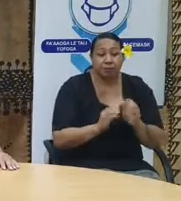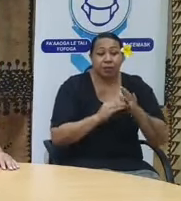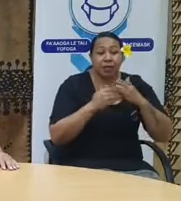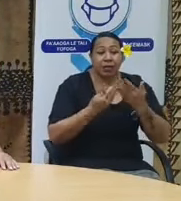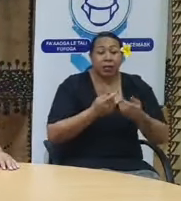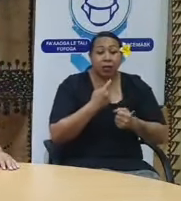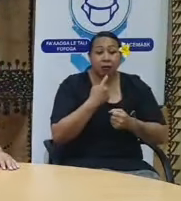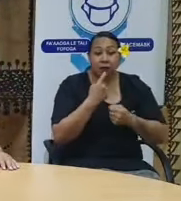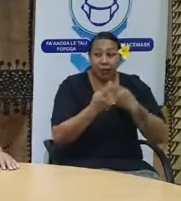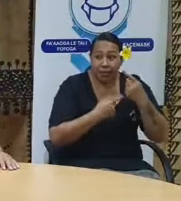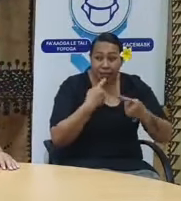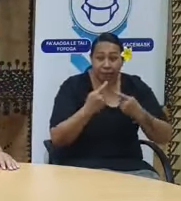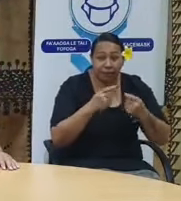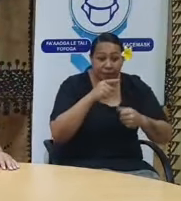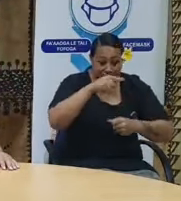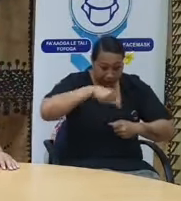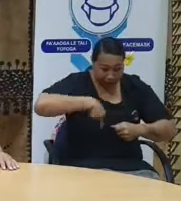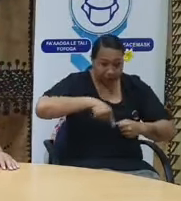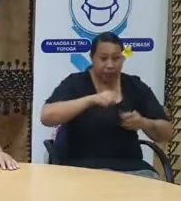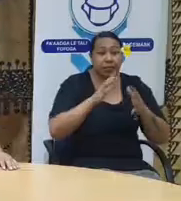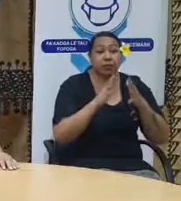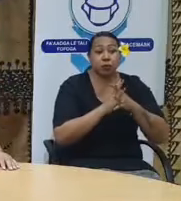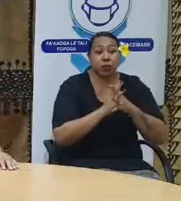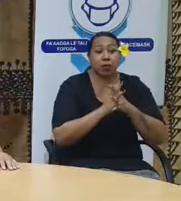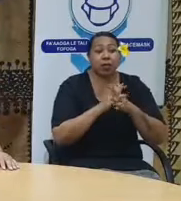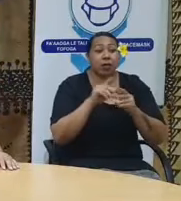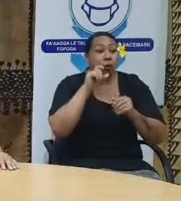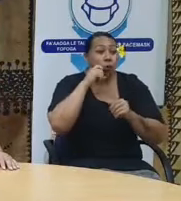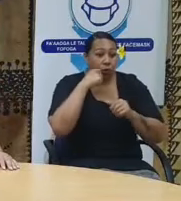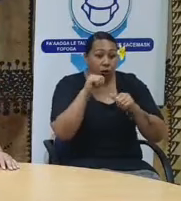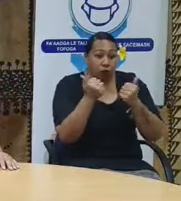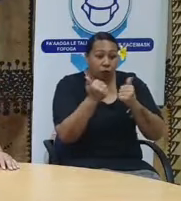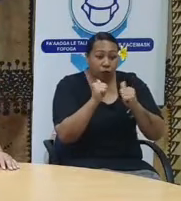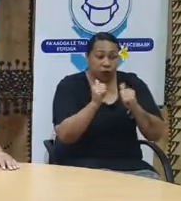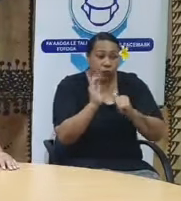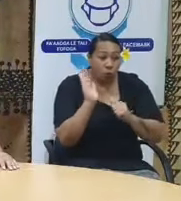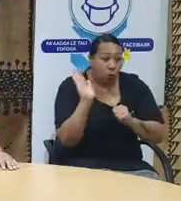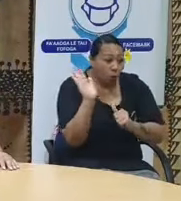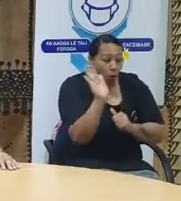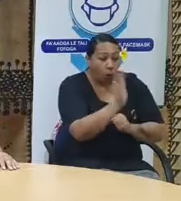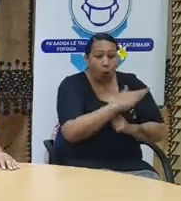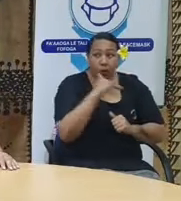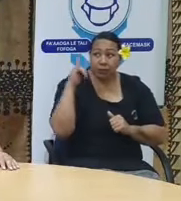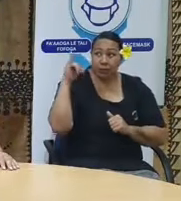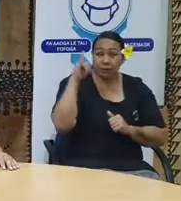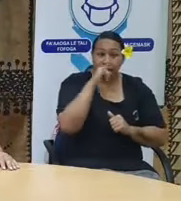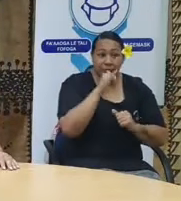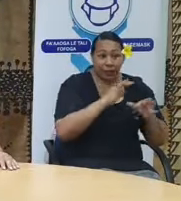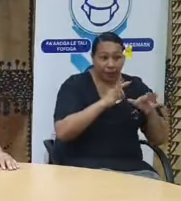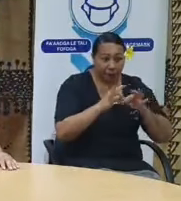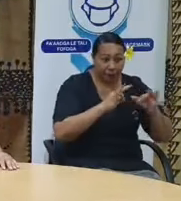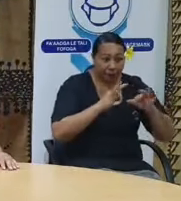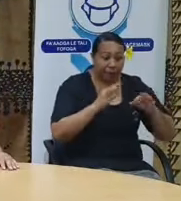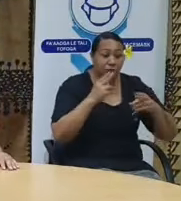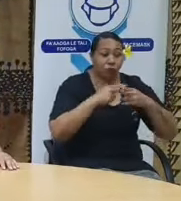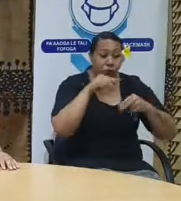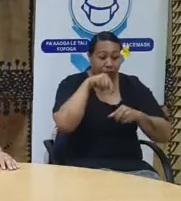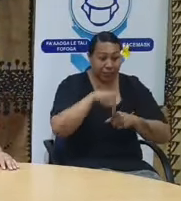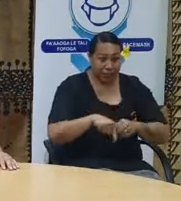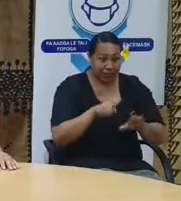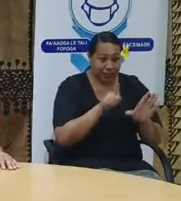nei, e mai ai i a tātou malanga uma na fuafuina mō le nei tausanga i te whafuina mai o